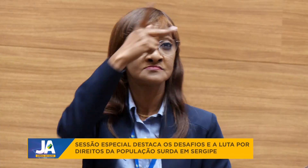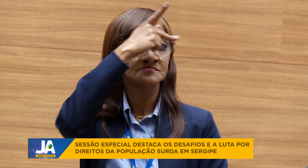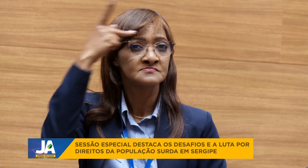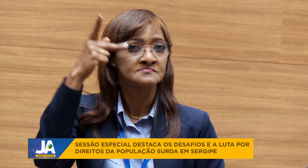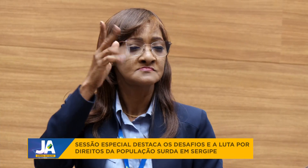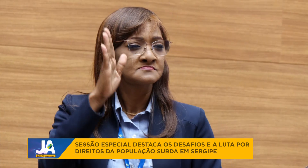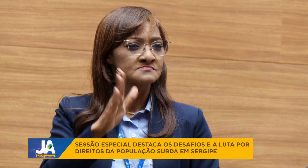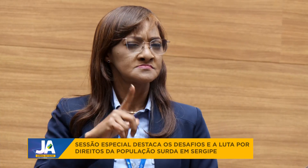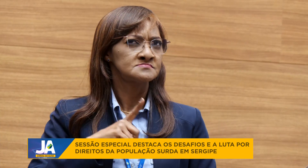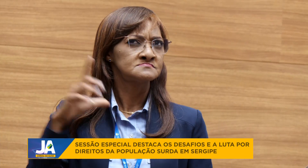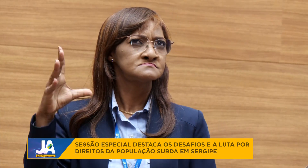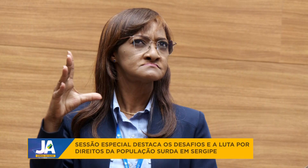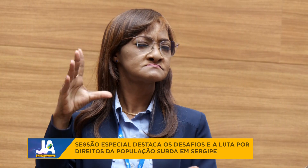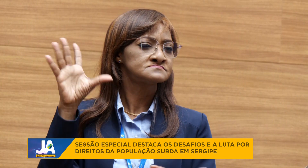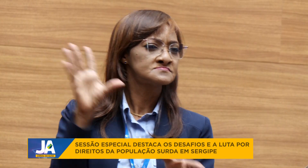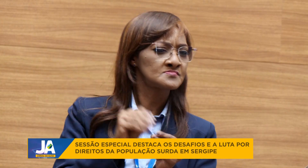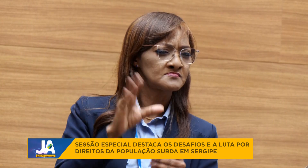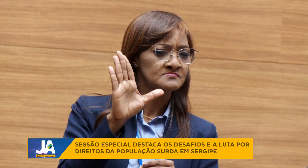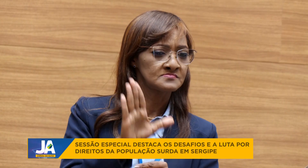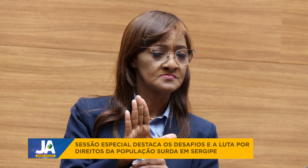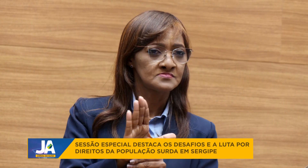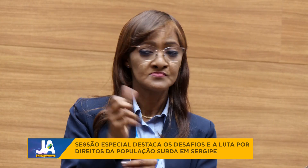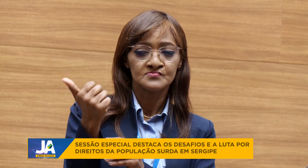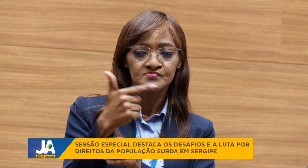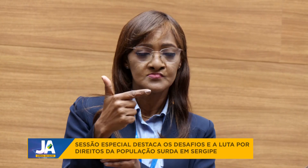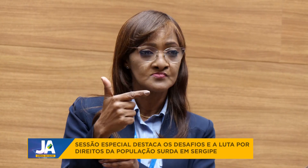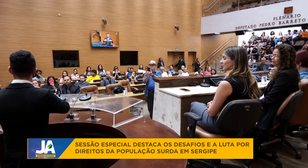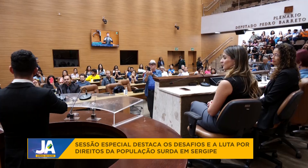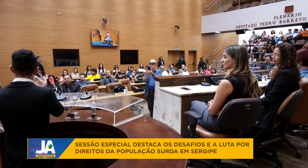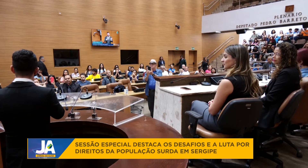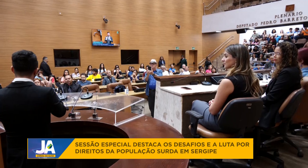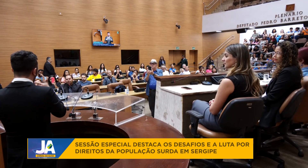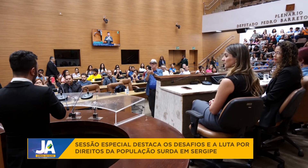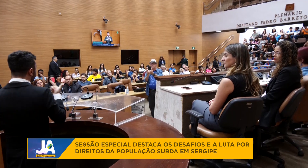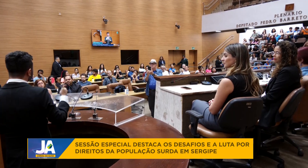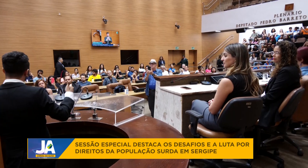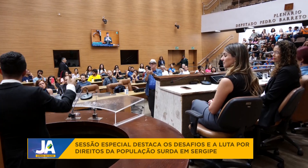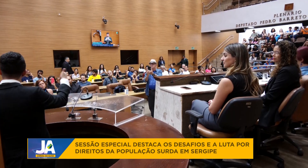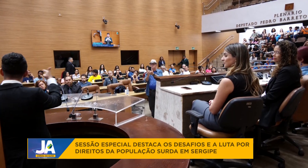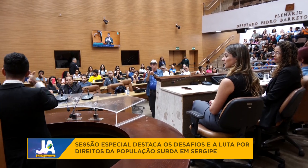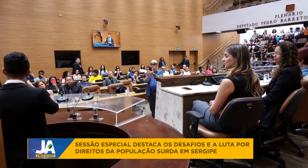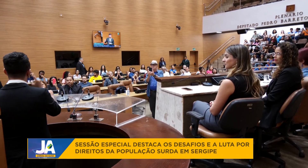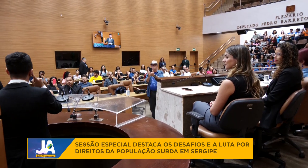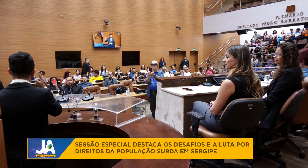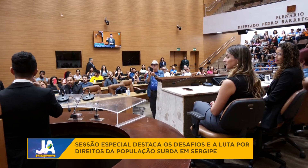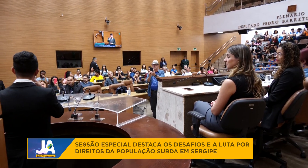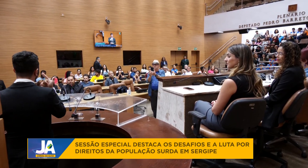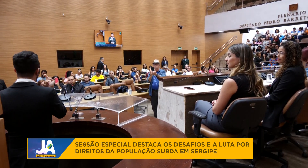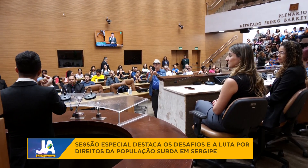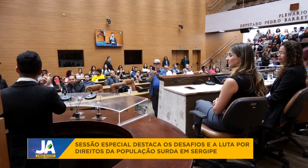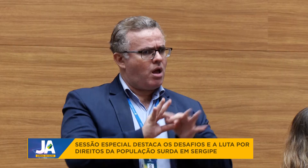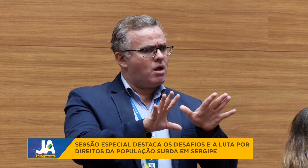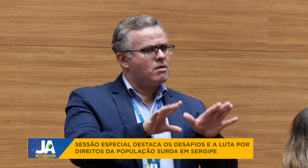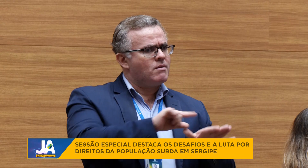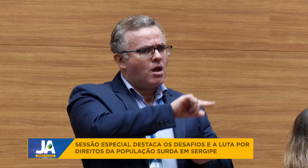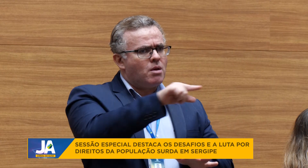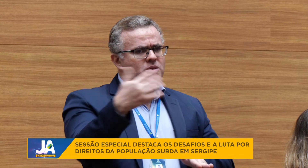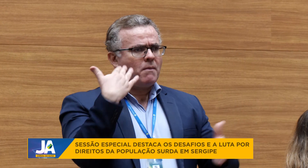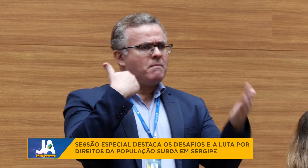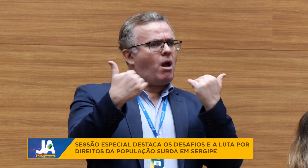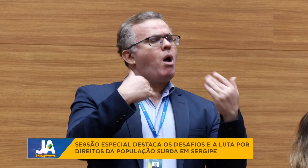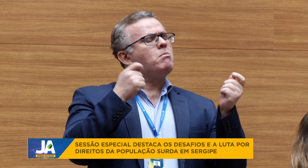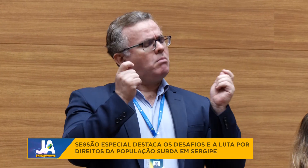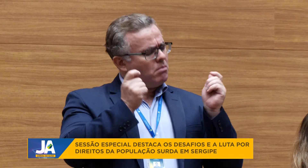desempenha um papel crucial na interpretação das mensagens a como alguém se expressa facilmente pode